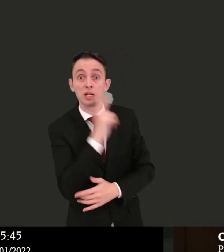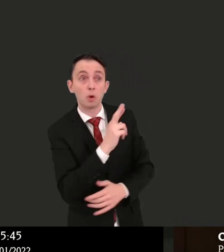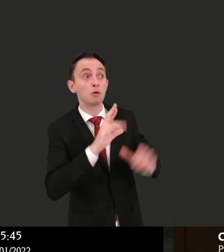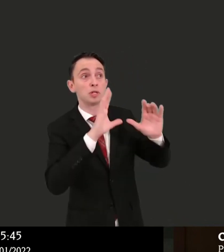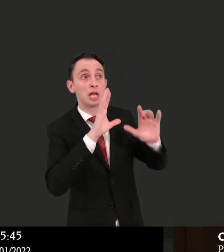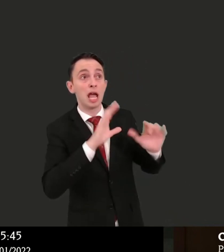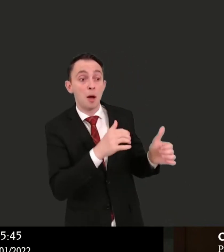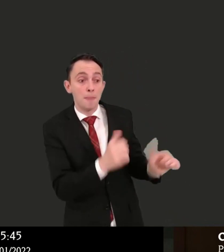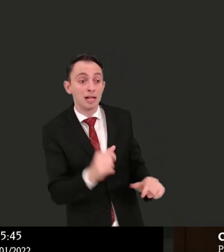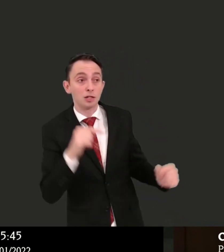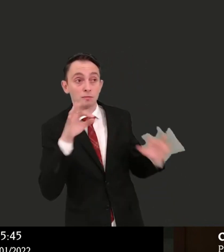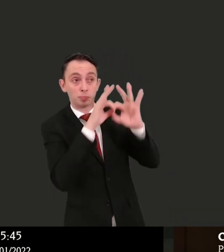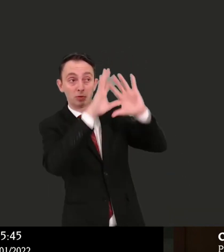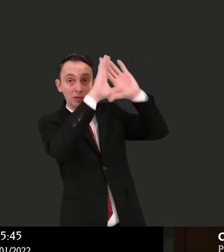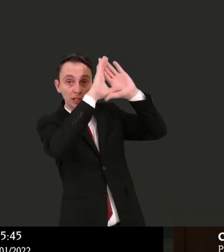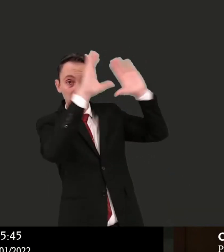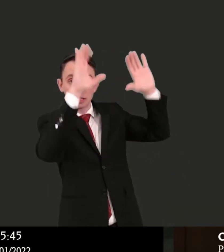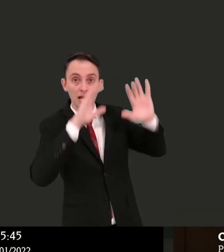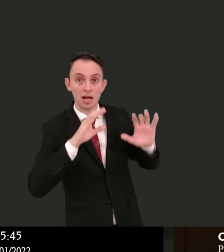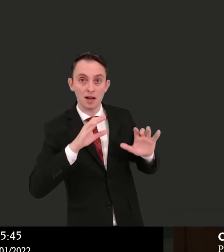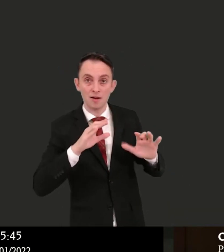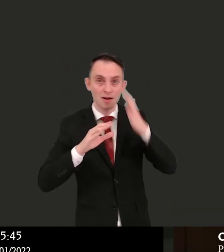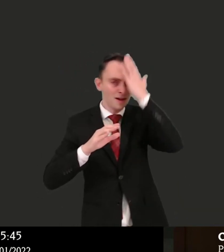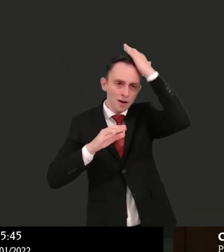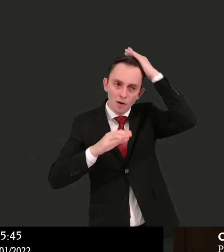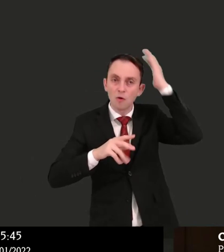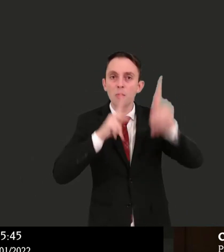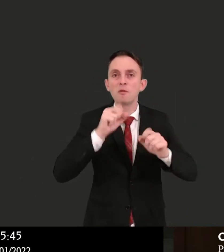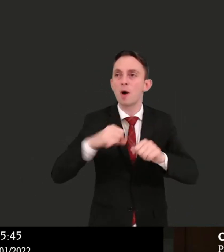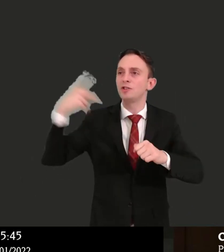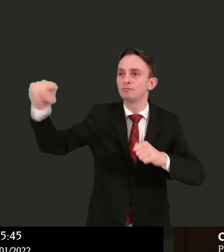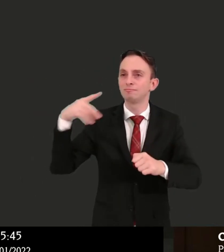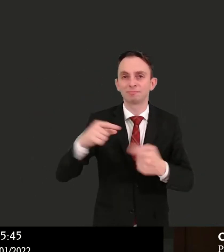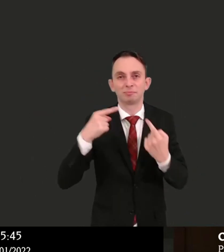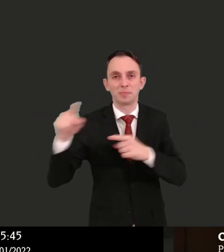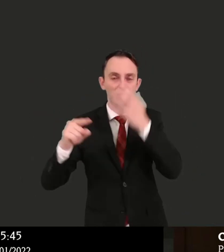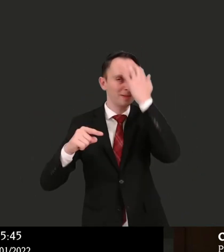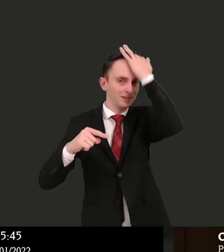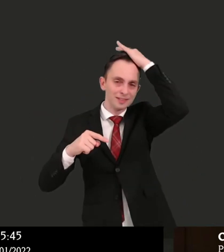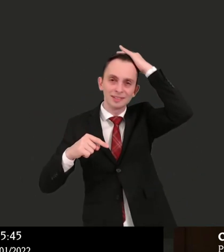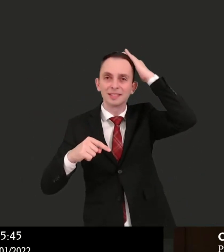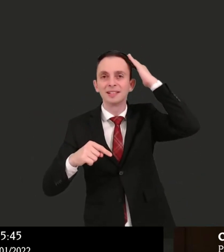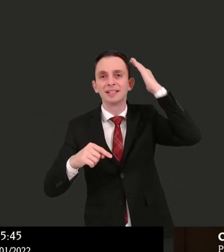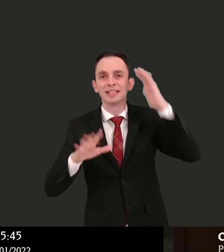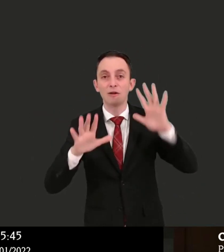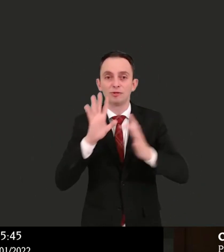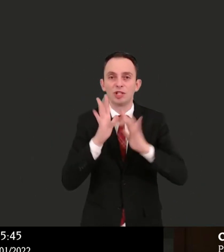Se eles falassem, era da terra, aquele povo apedrejava eles. Eles como uma